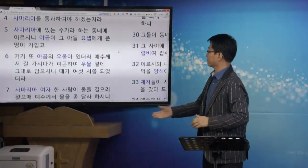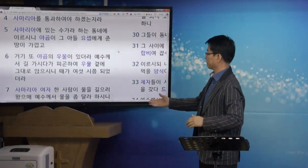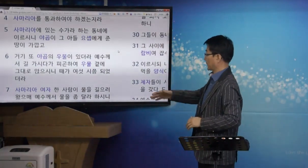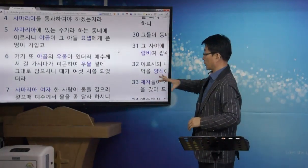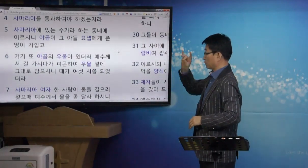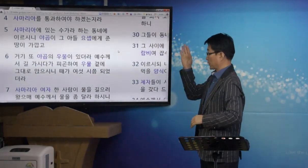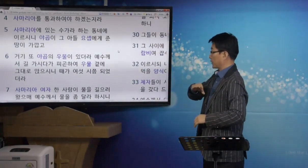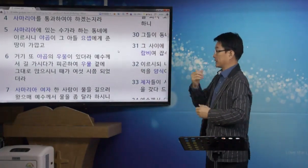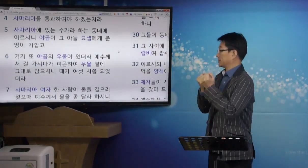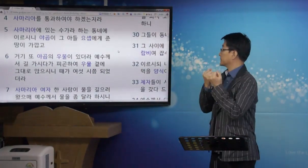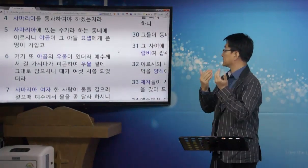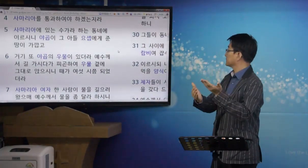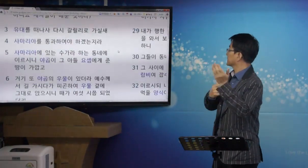볼 수가 있습니다.